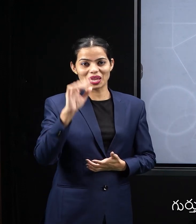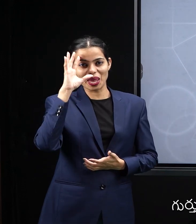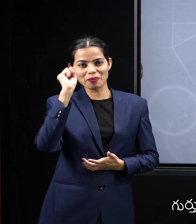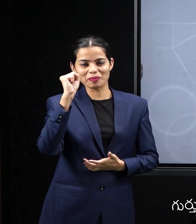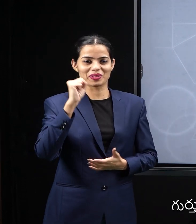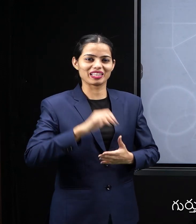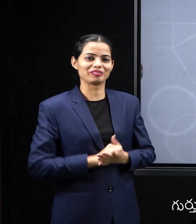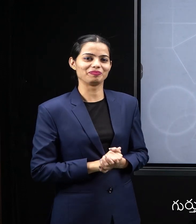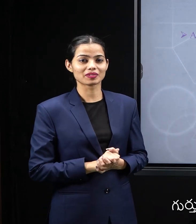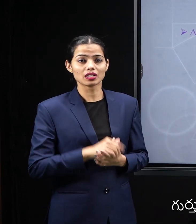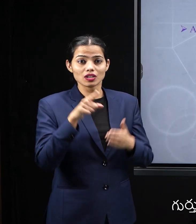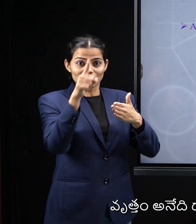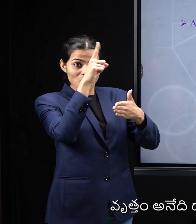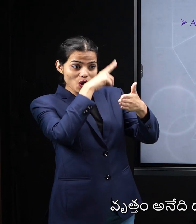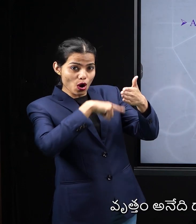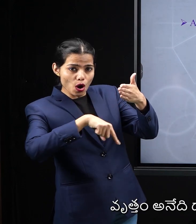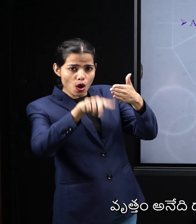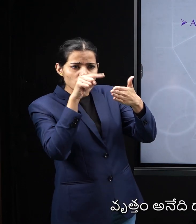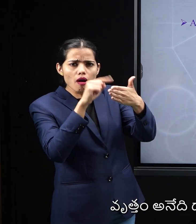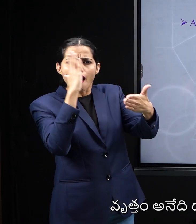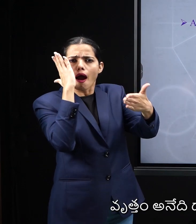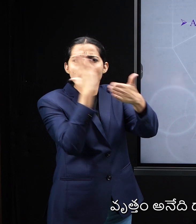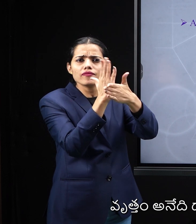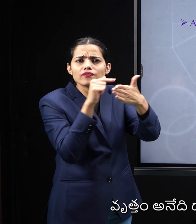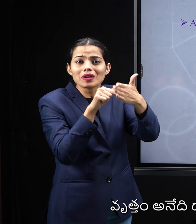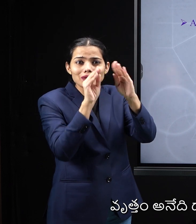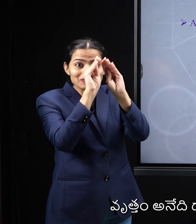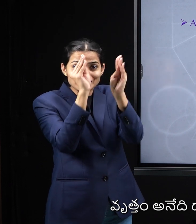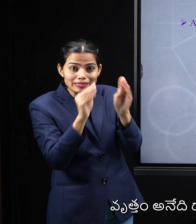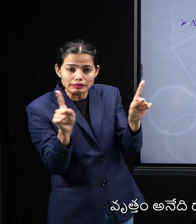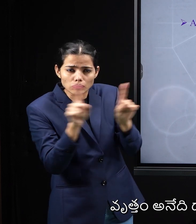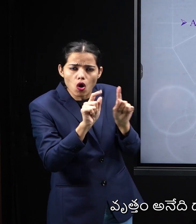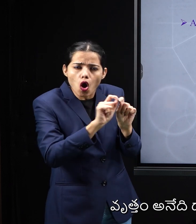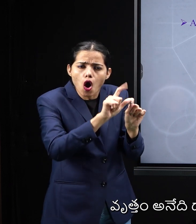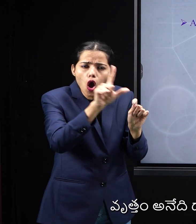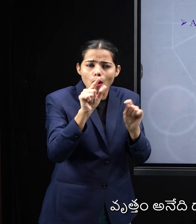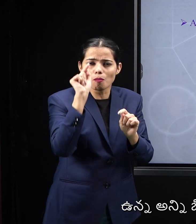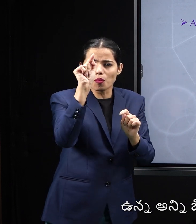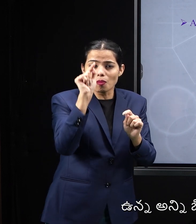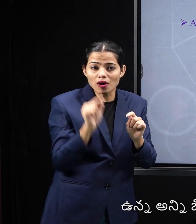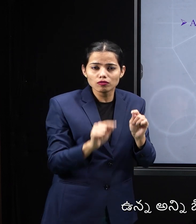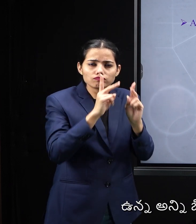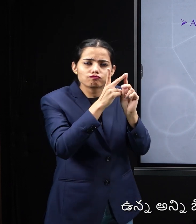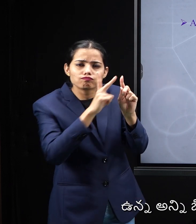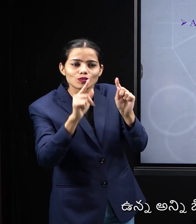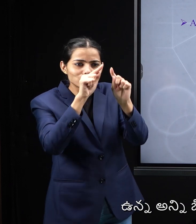గుర్తుంచుకోవలసిన పాయింట్లు: వృత్తం అనేది దాని కేంద్రం నుండి సమాన దూరంలో ఉన్న అన్ని